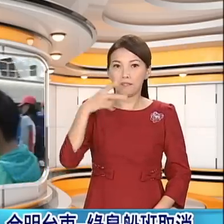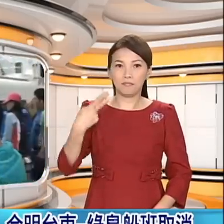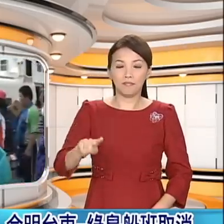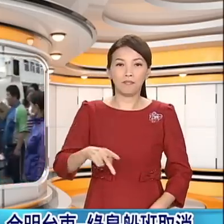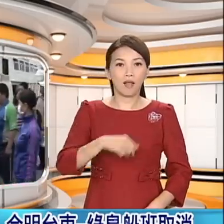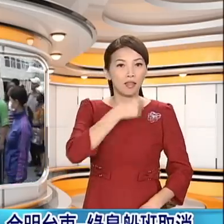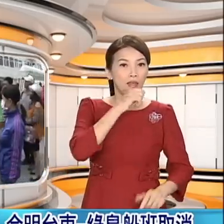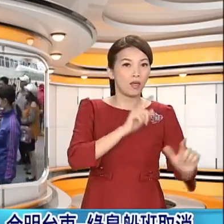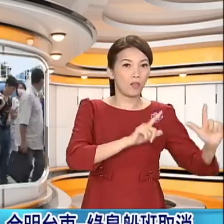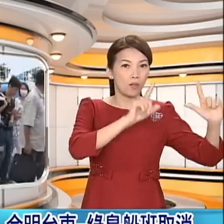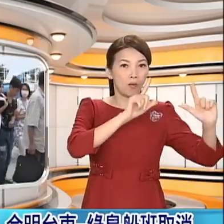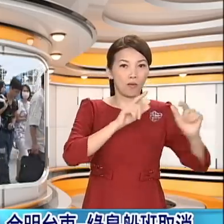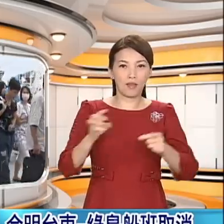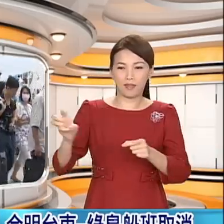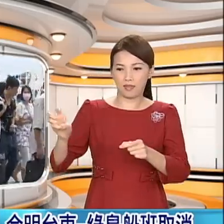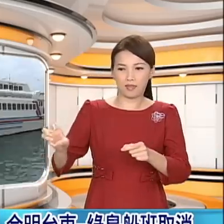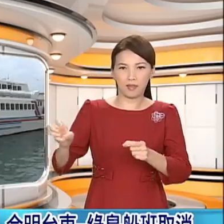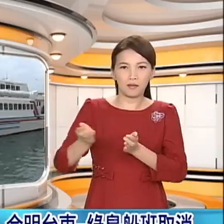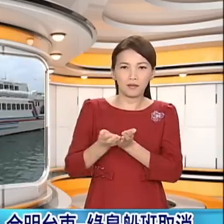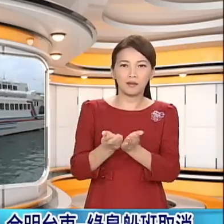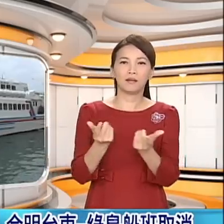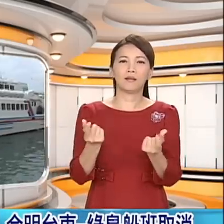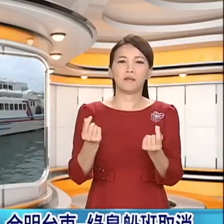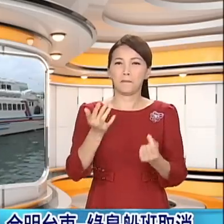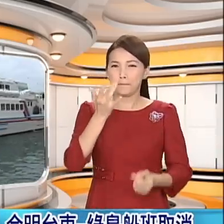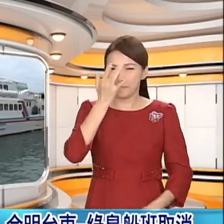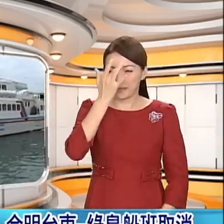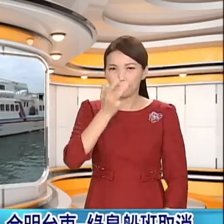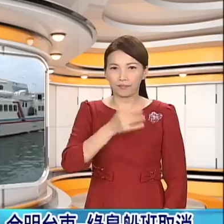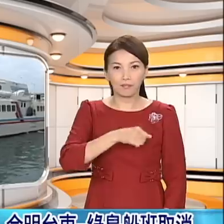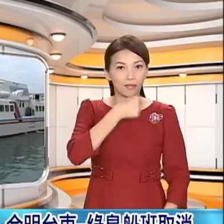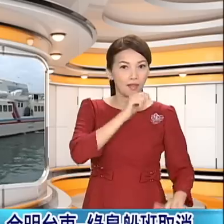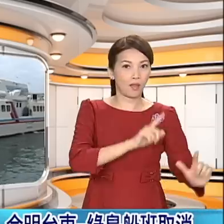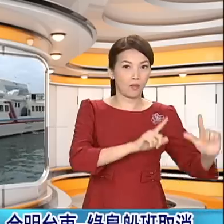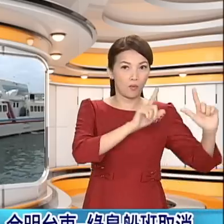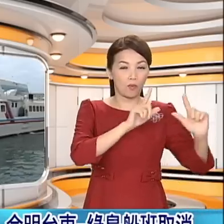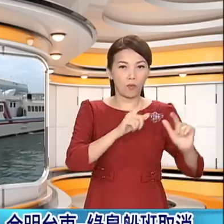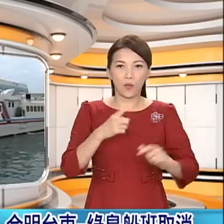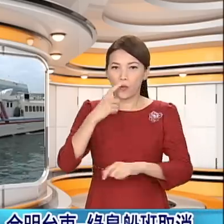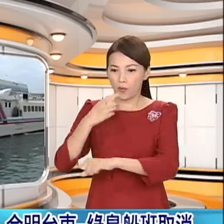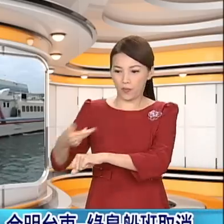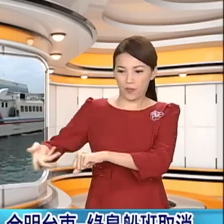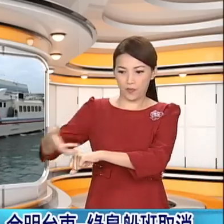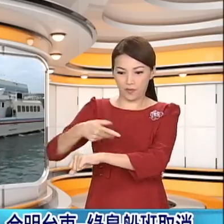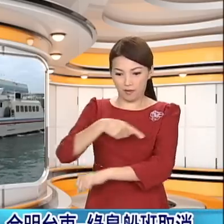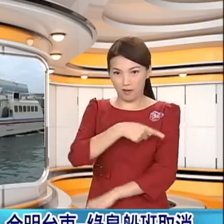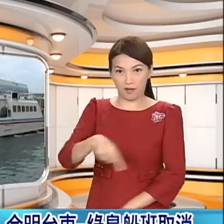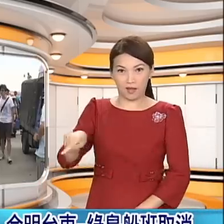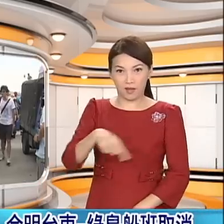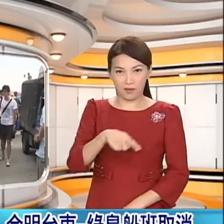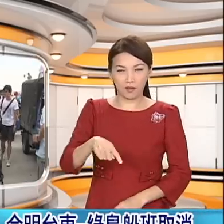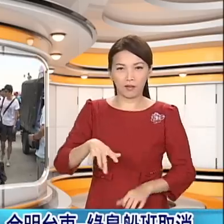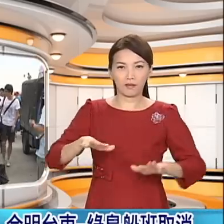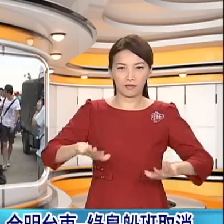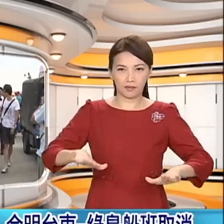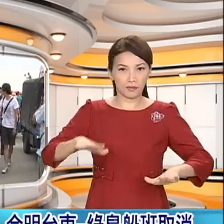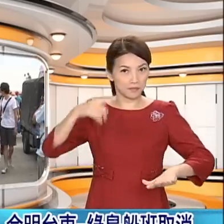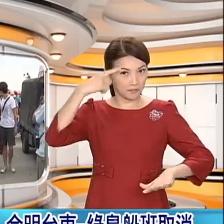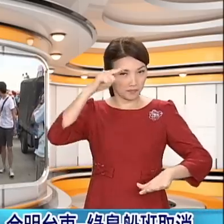班也受到了影响。台东往返绿岛的交通轮，今天跟明天两天的班次